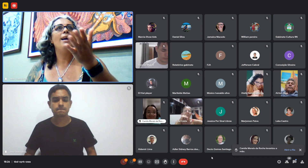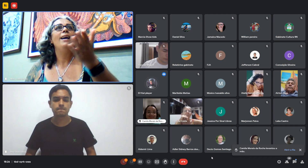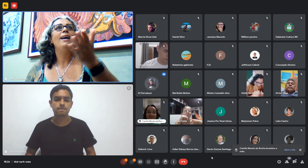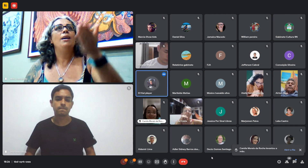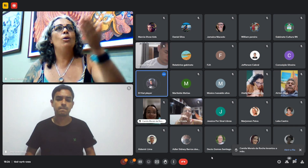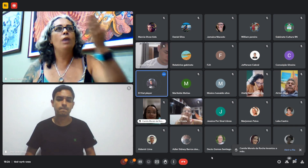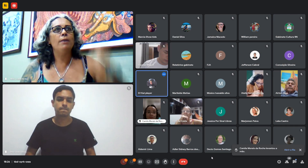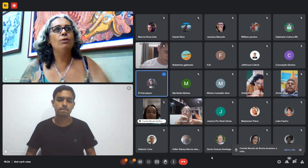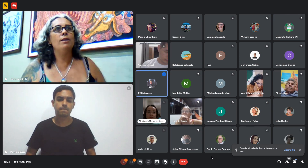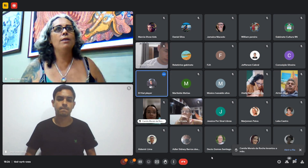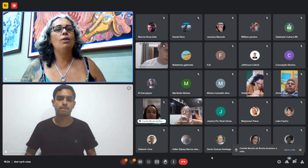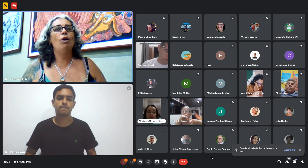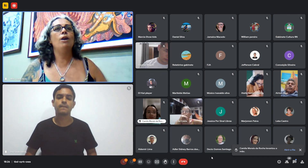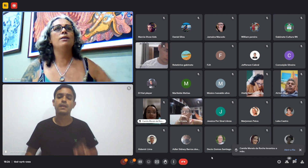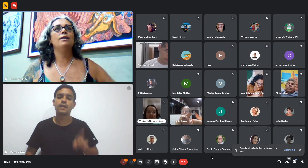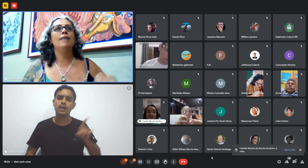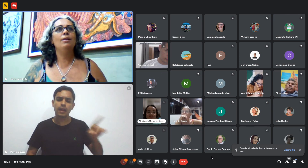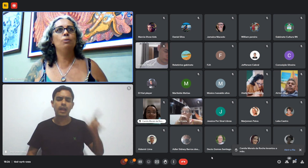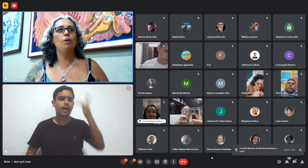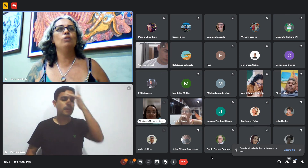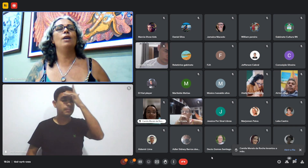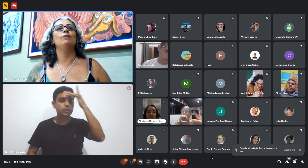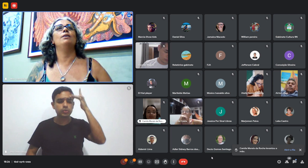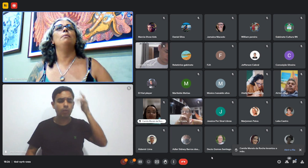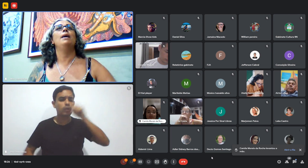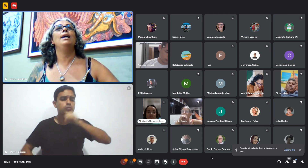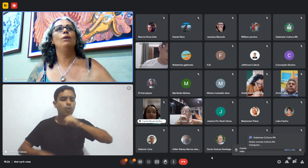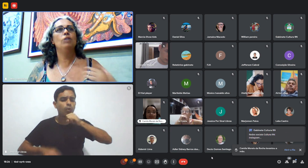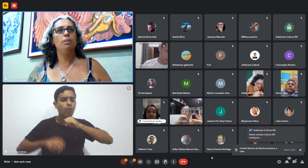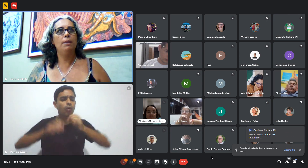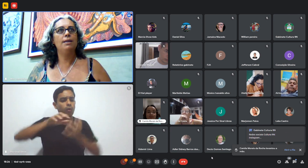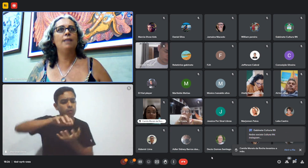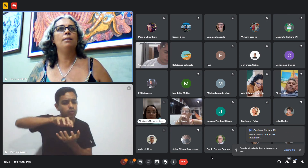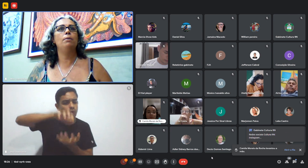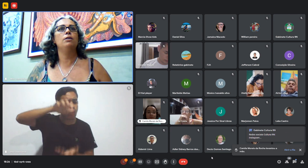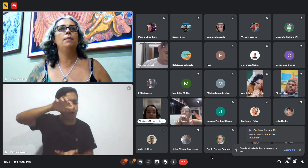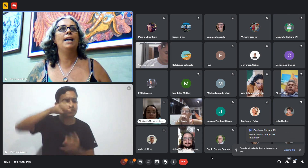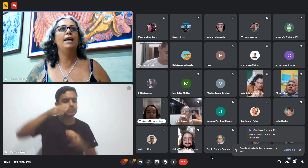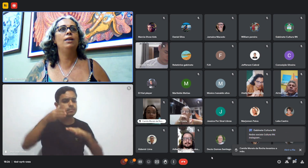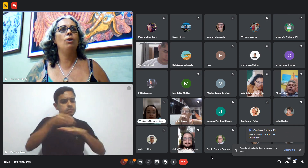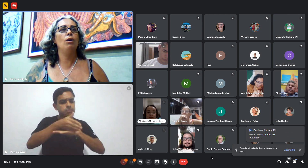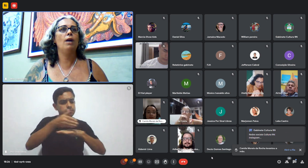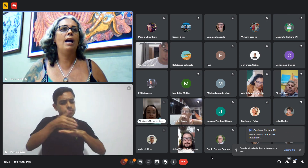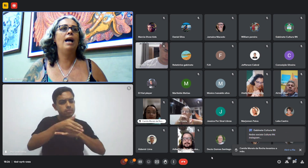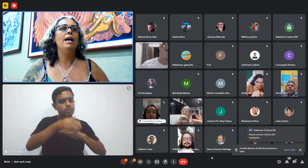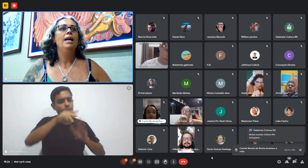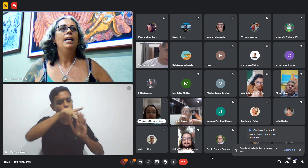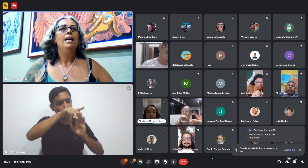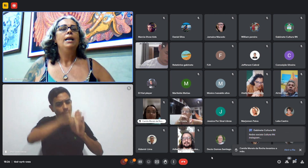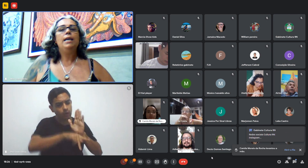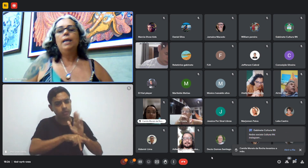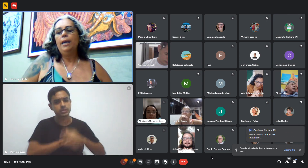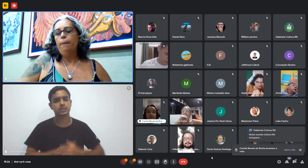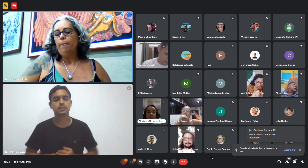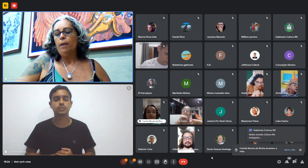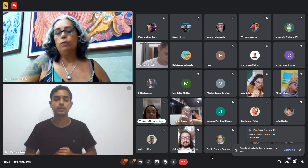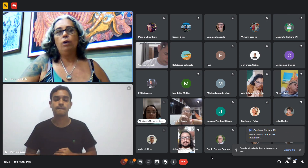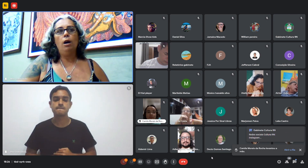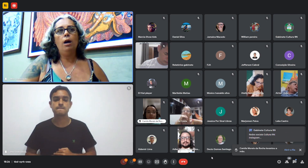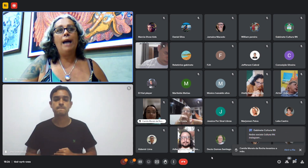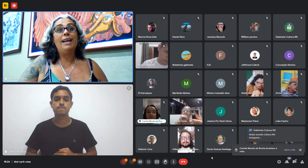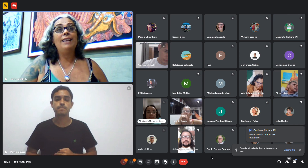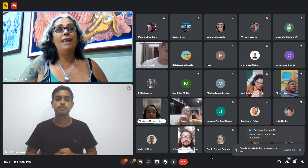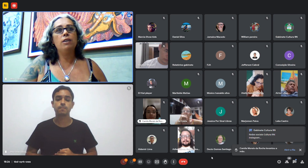sobre incluir pessoas idosas, né, nos projetos também. Então, a gente pensar nessa possibilidade e colocar. E eu